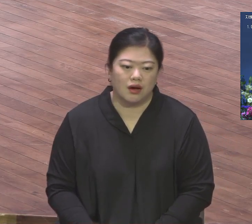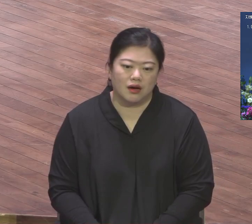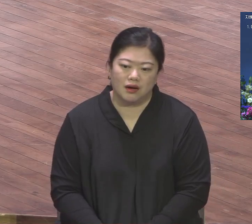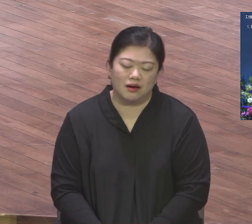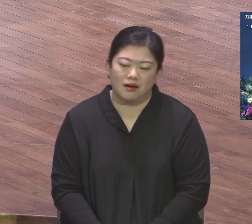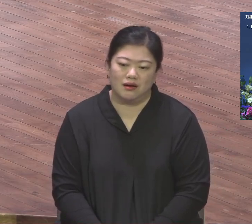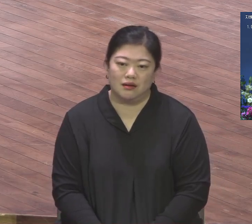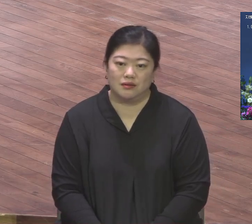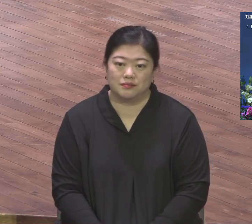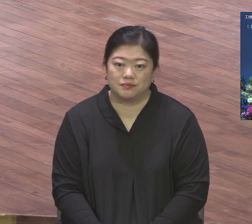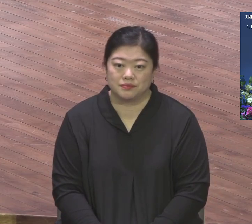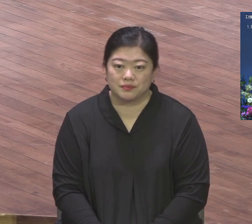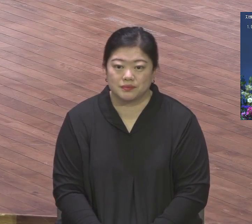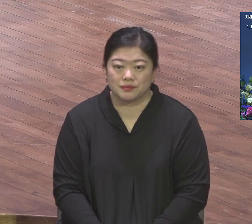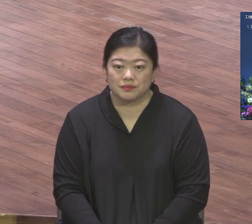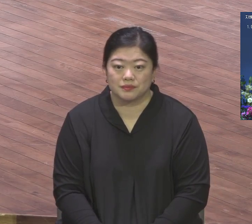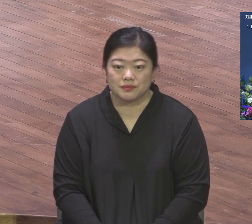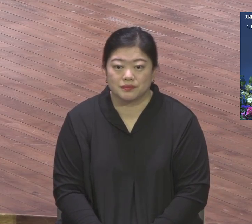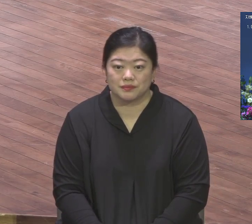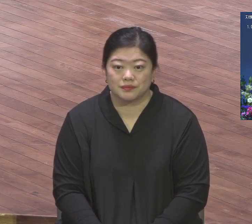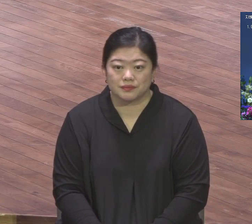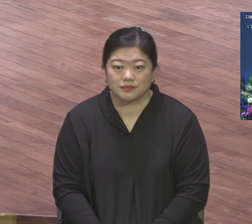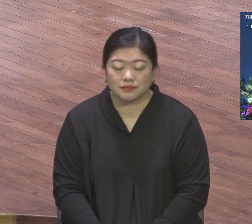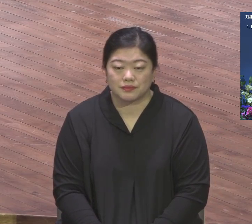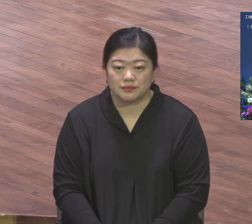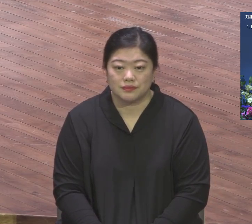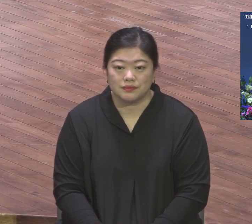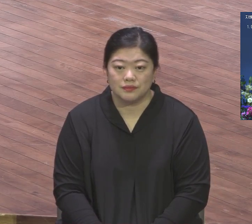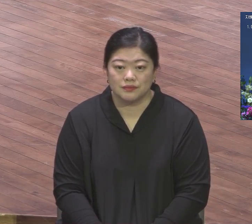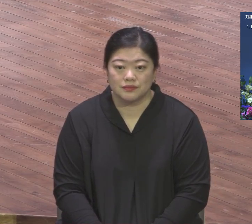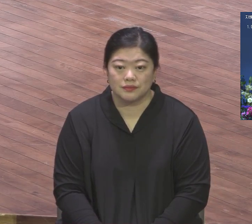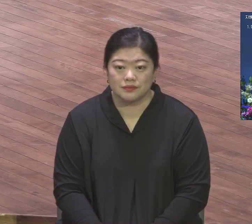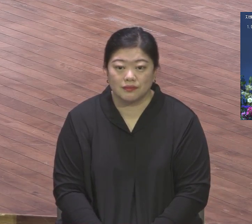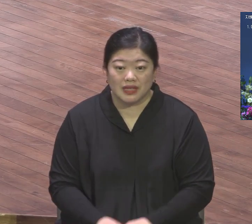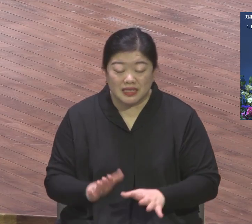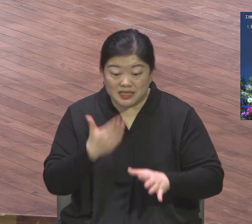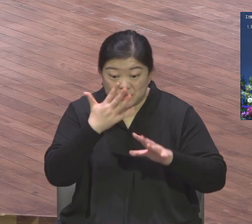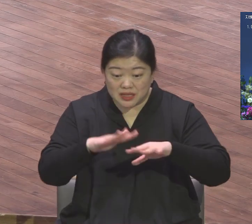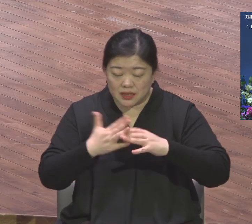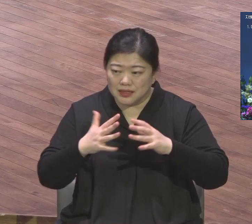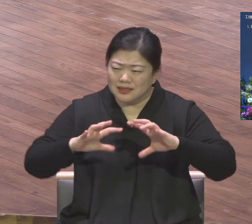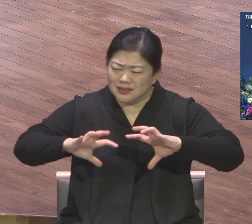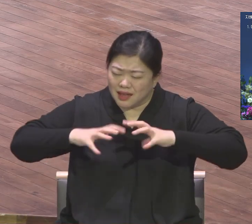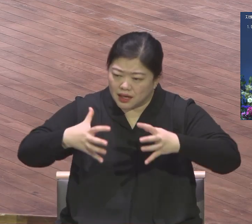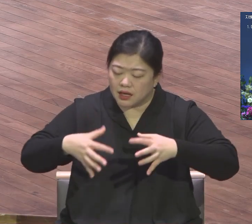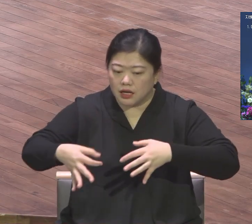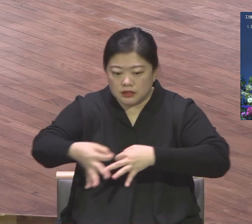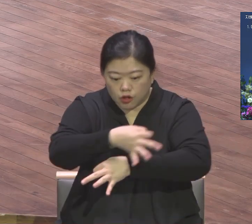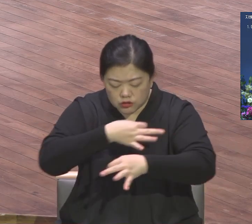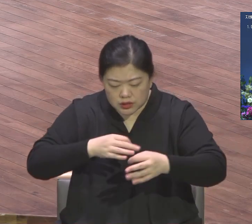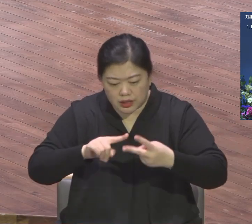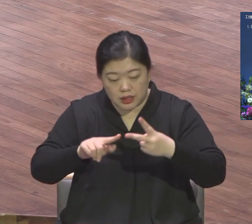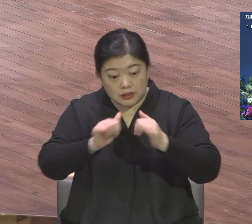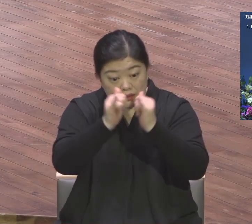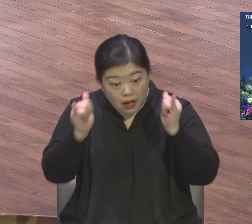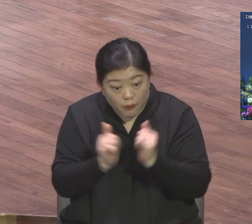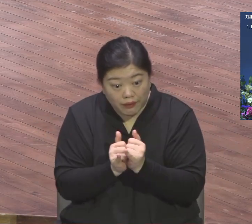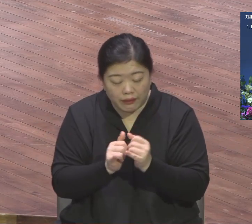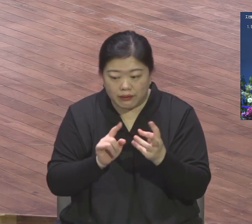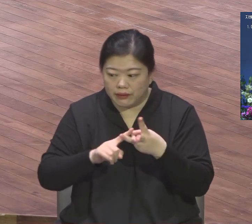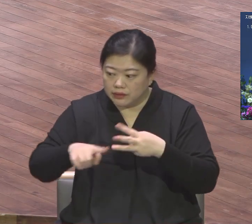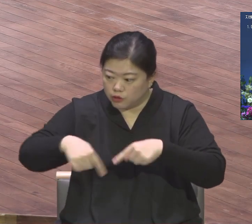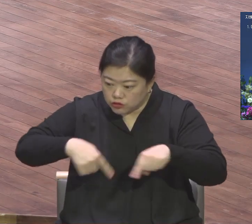그냥 전체를 경제 사회 문화 다 잡고 있으니까. 아니 성경을 말이지